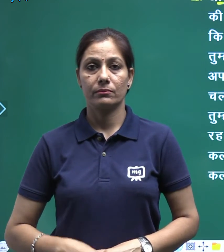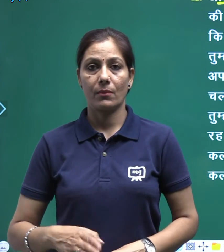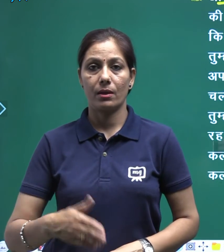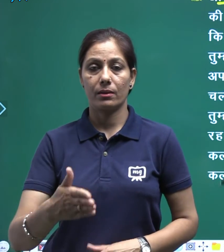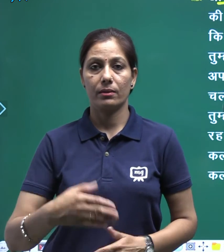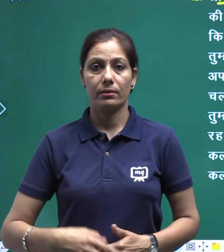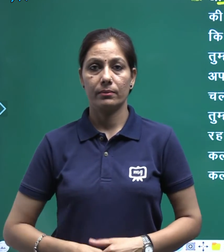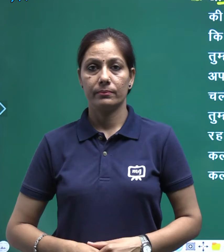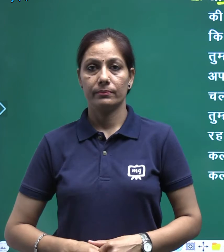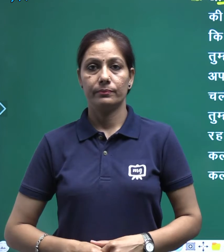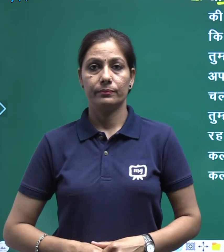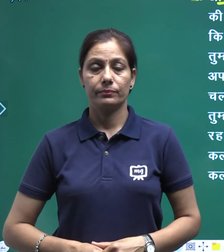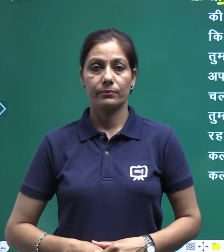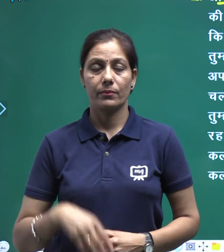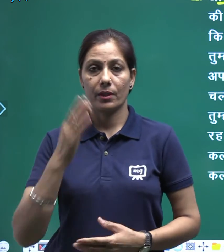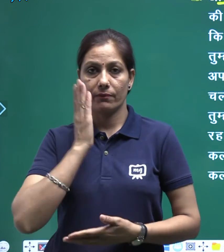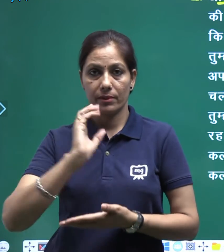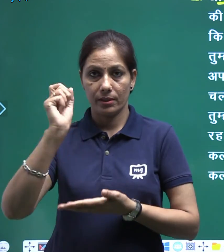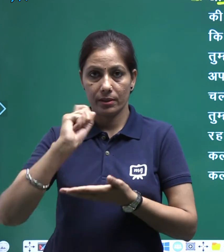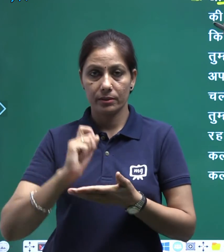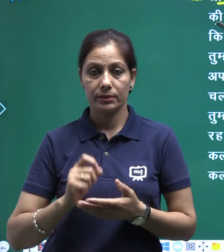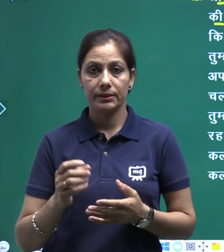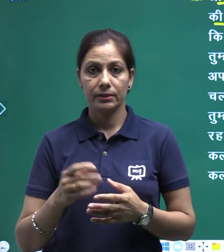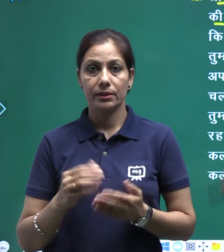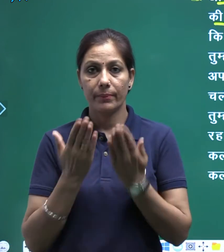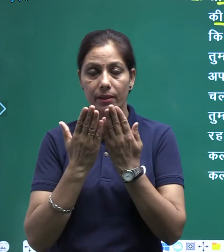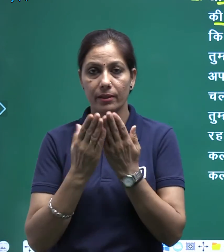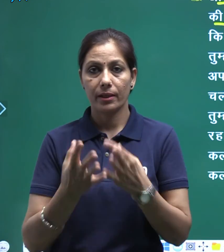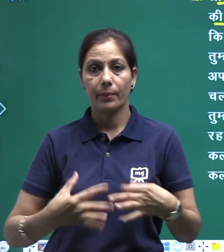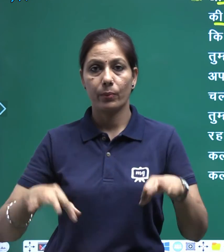आगे कवि शिक्षा के महत्व की